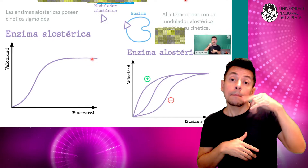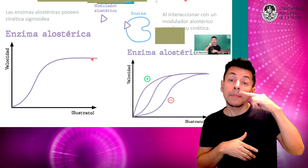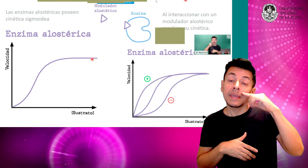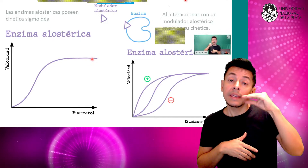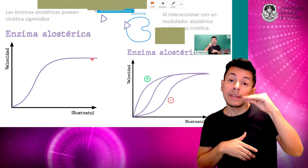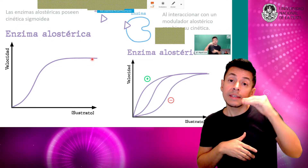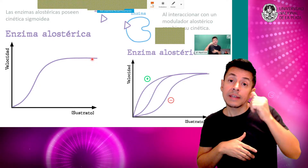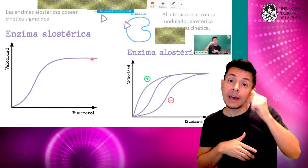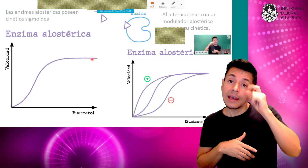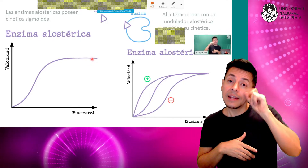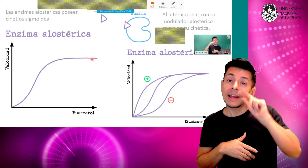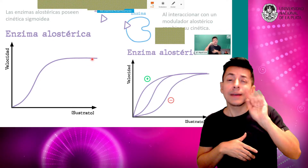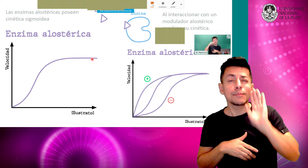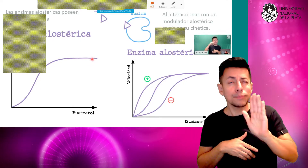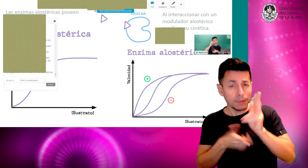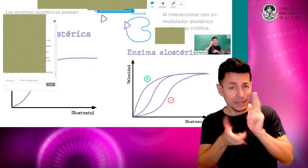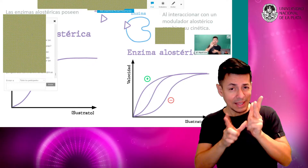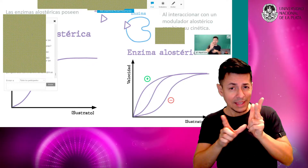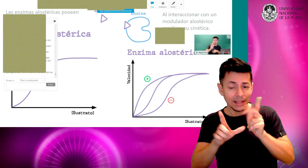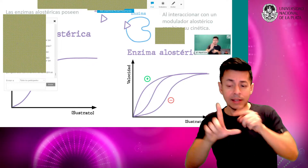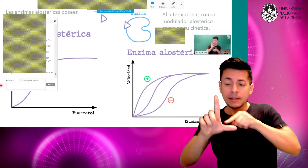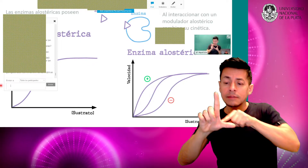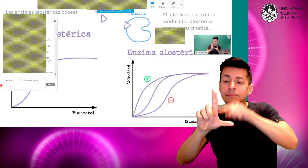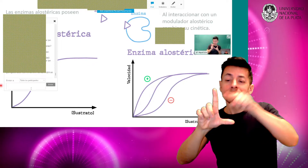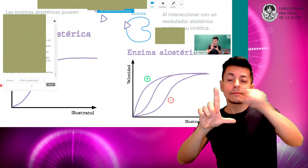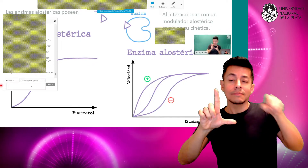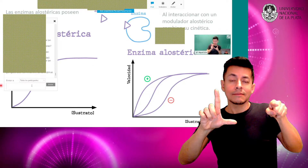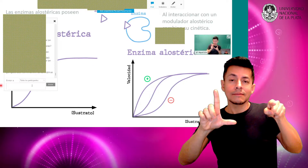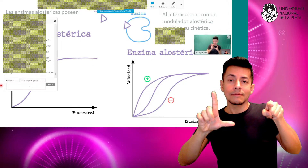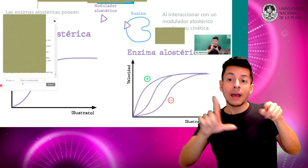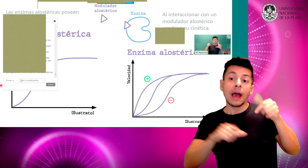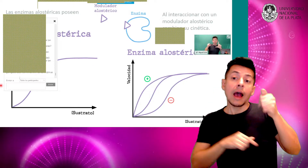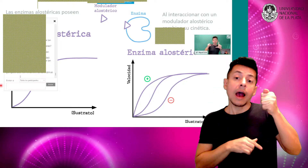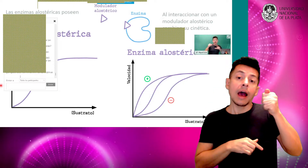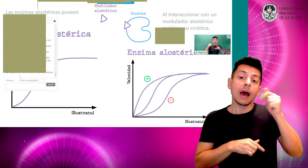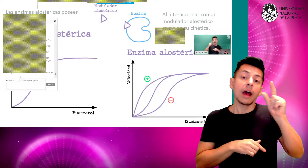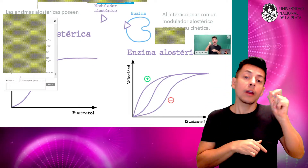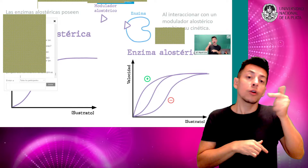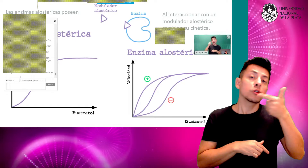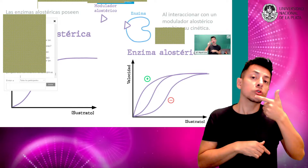Bien, vamos a abrir las preguntas.